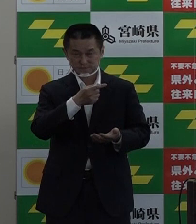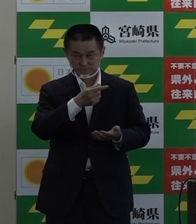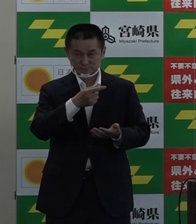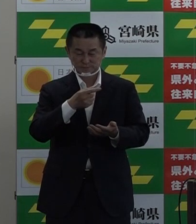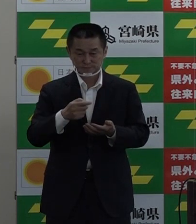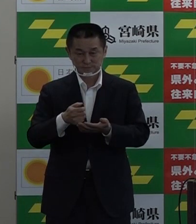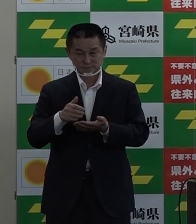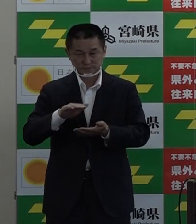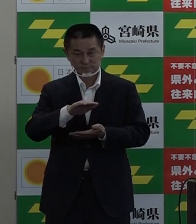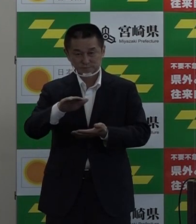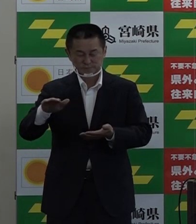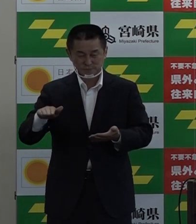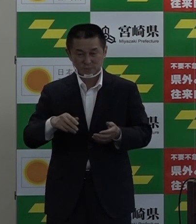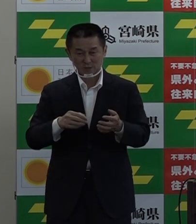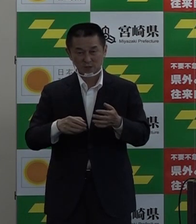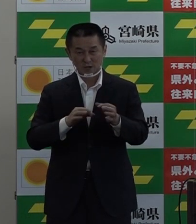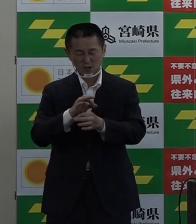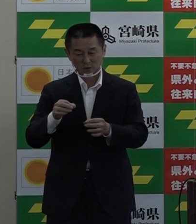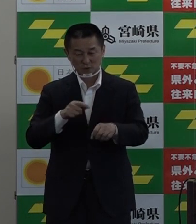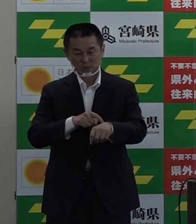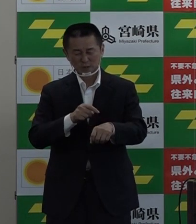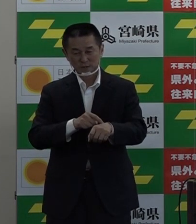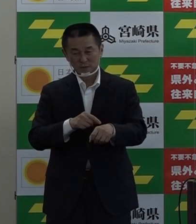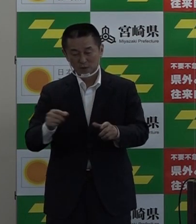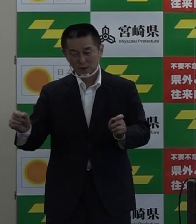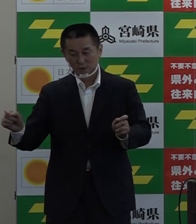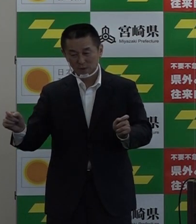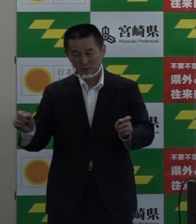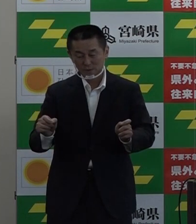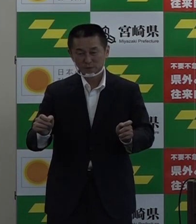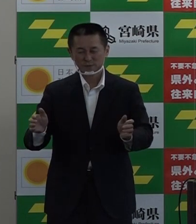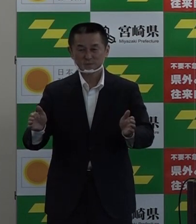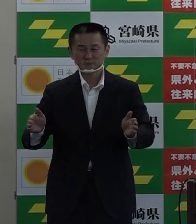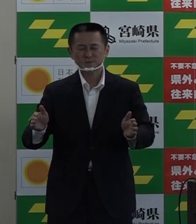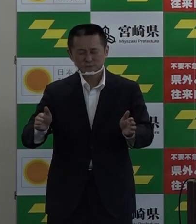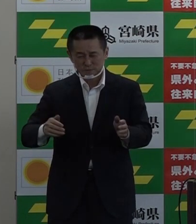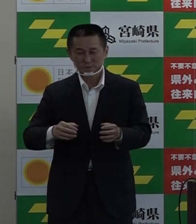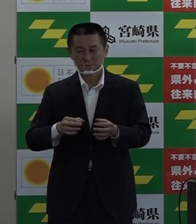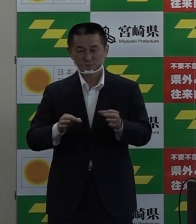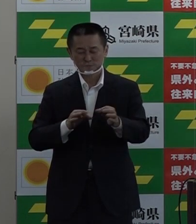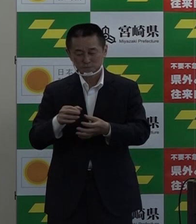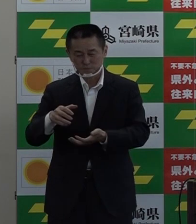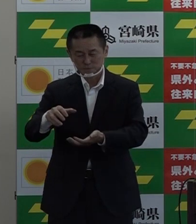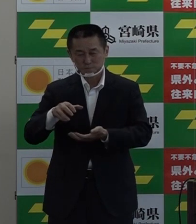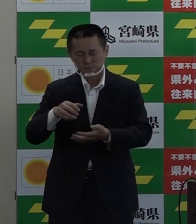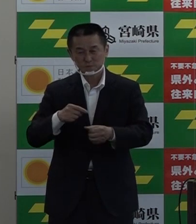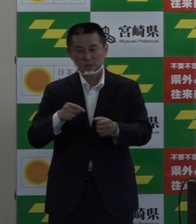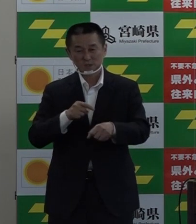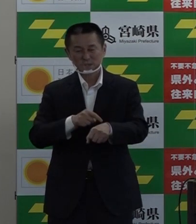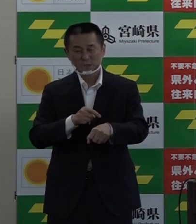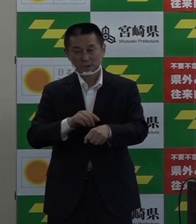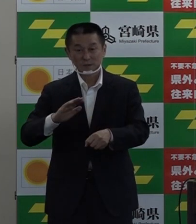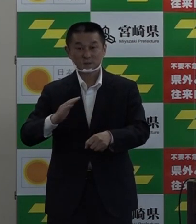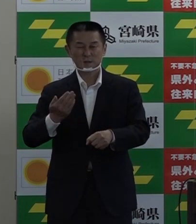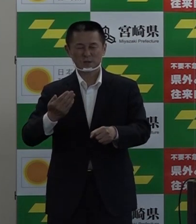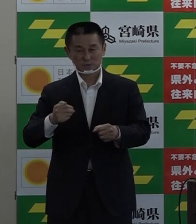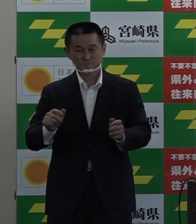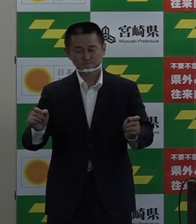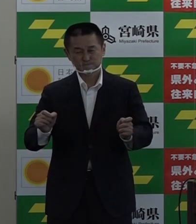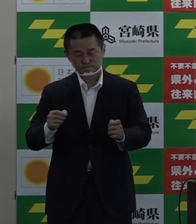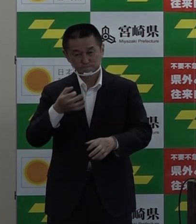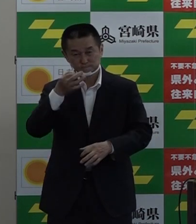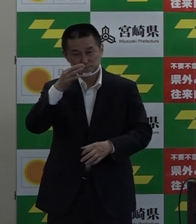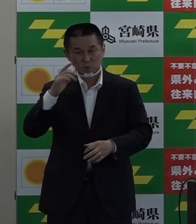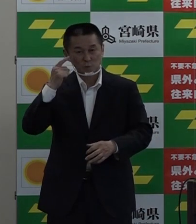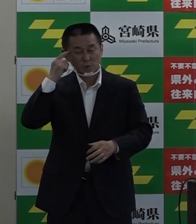に対する営業時間の短縮、これも大変この稼ぎ時、書き入れ時の中で恐縮でございますが、対